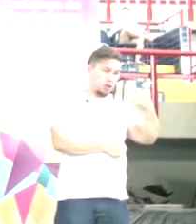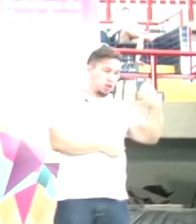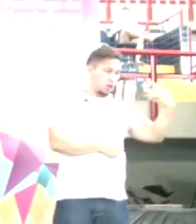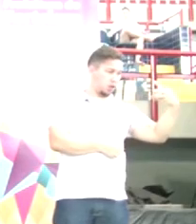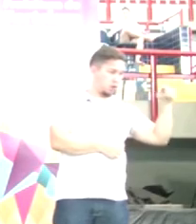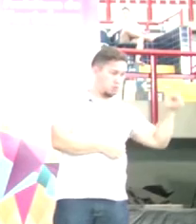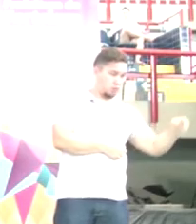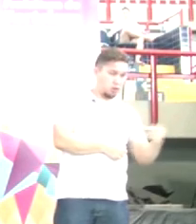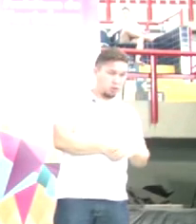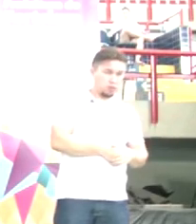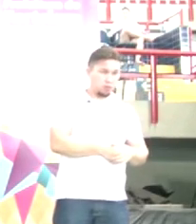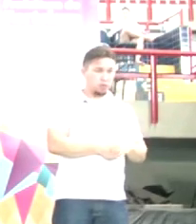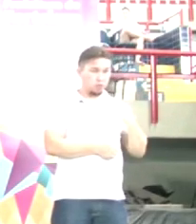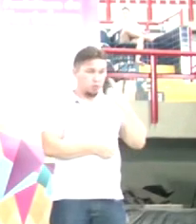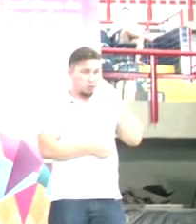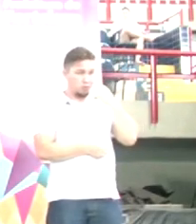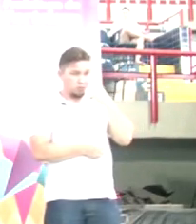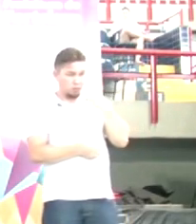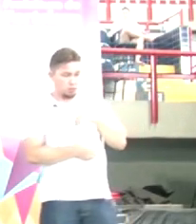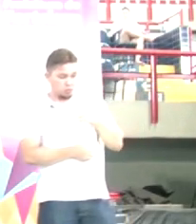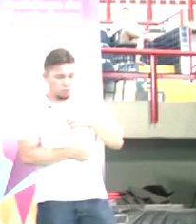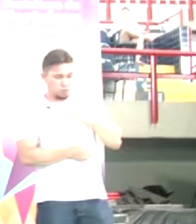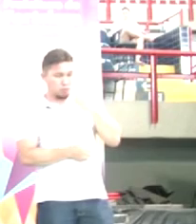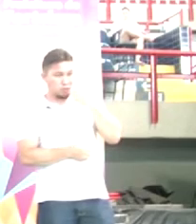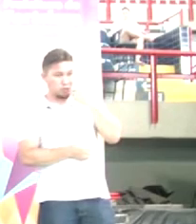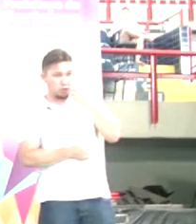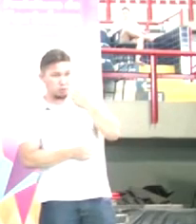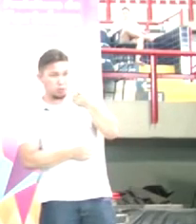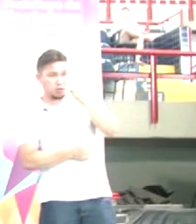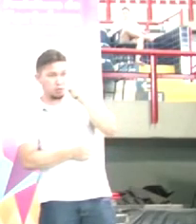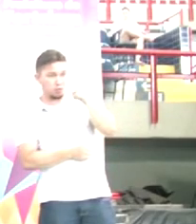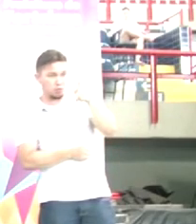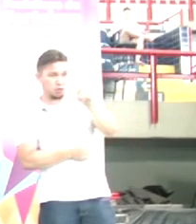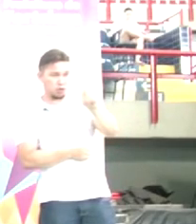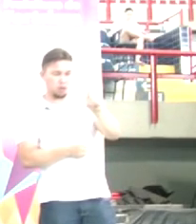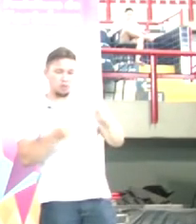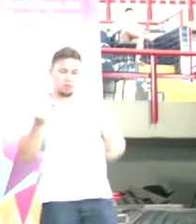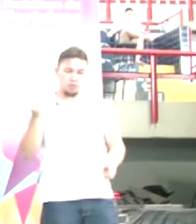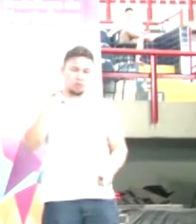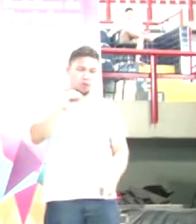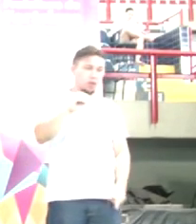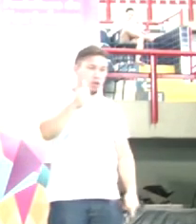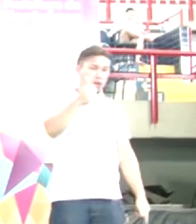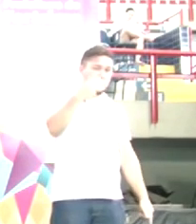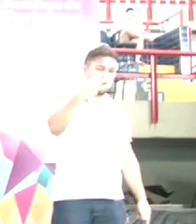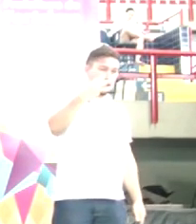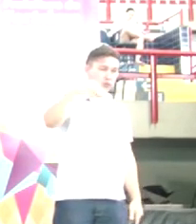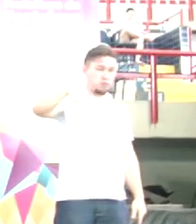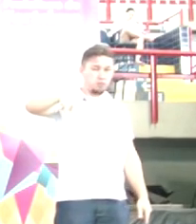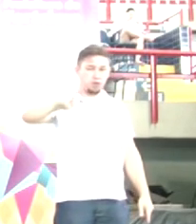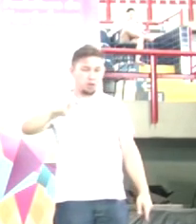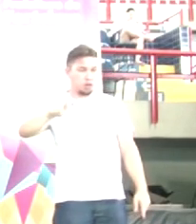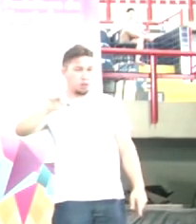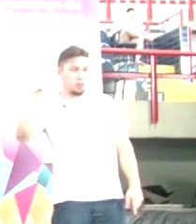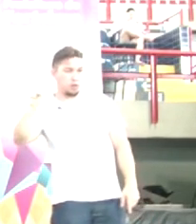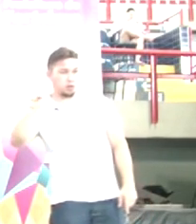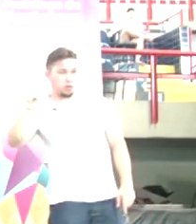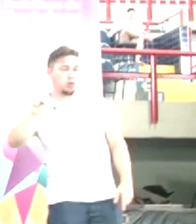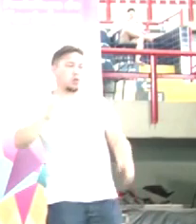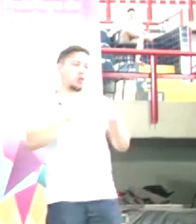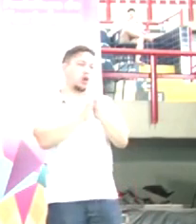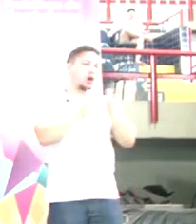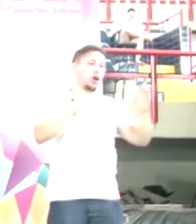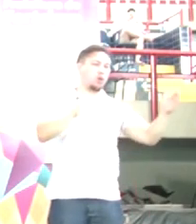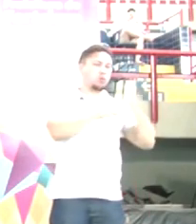combustível, eu vou ter 13.000 miligramas de enxofre. Se você observar comigo, ao longo